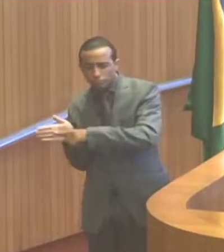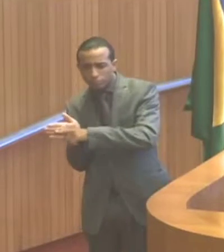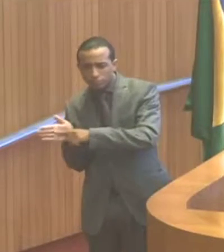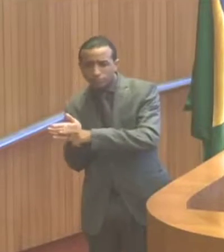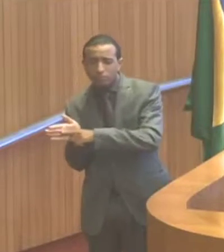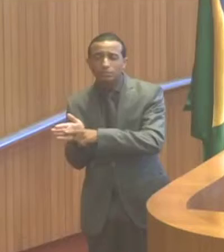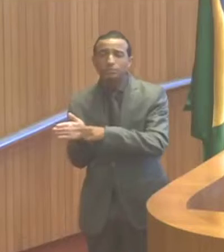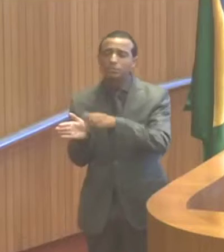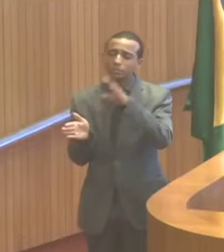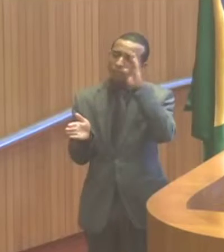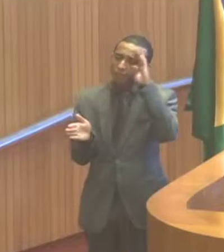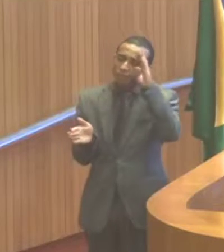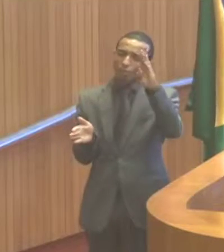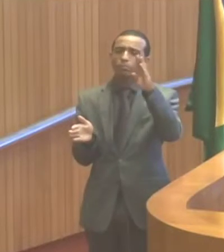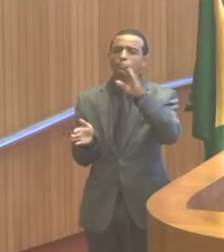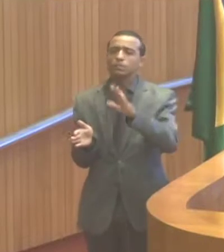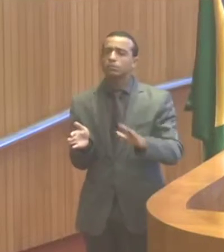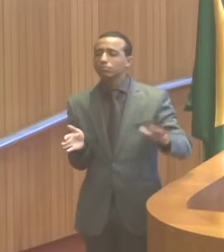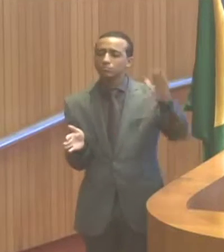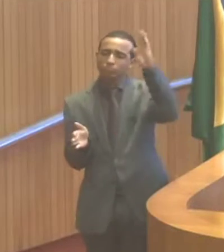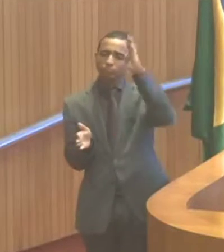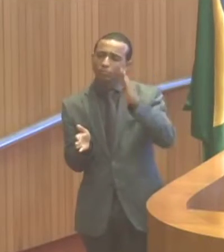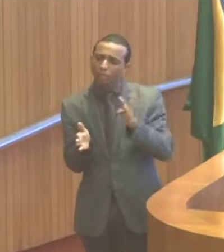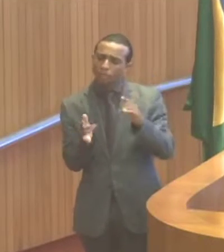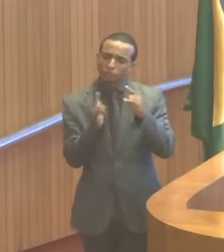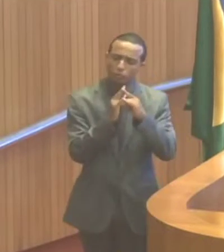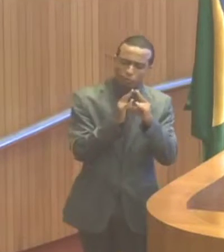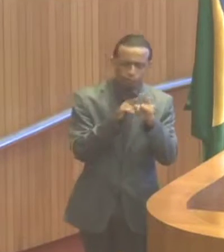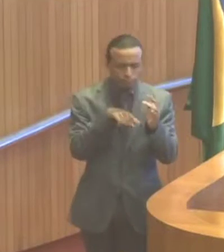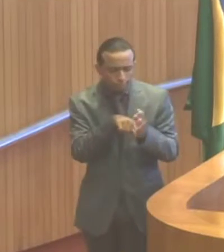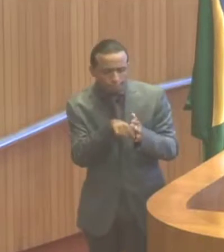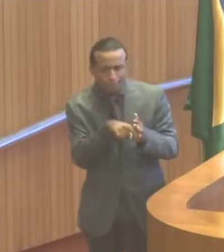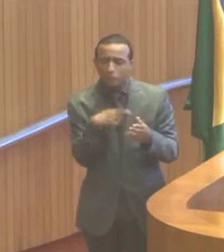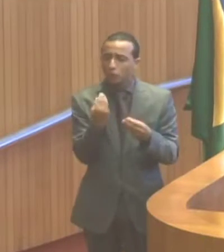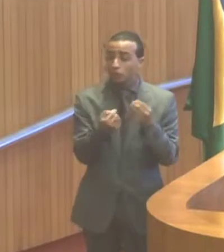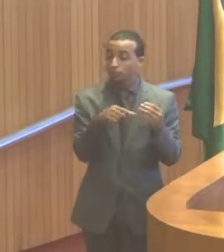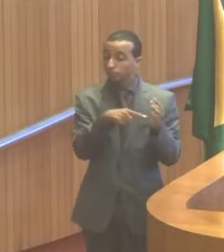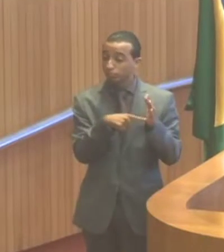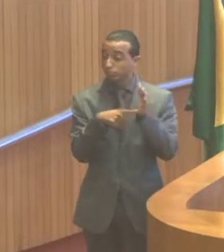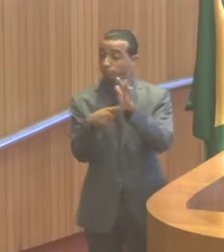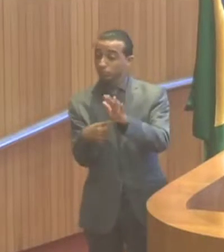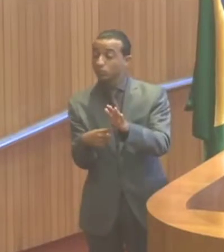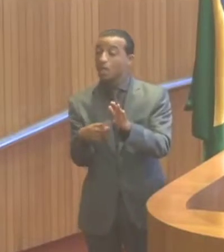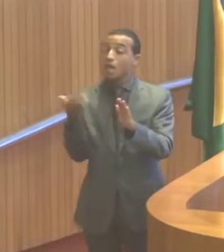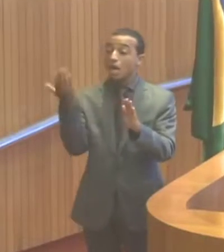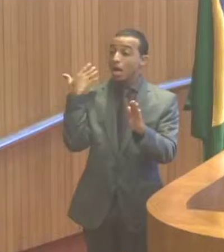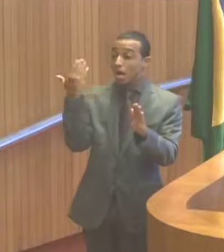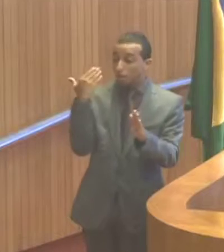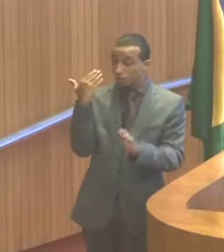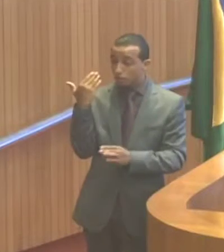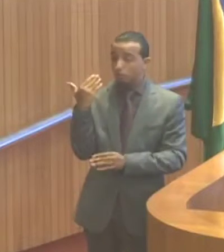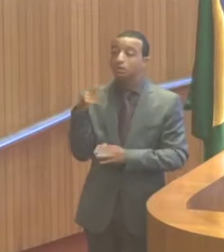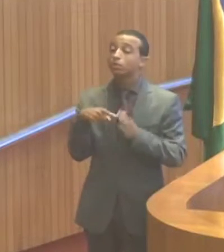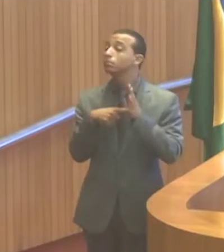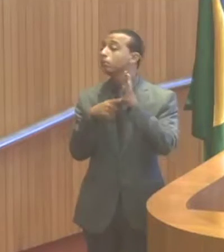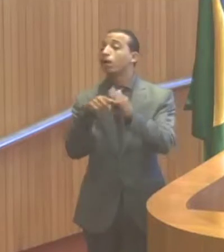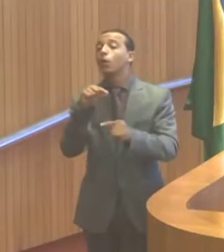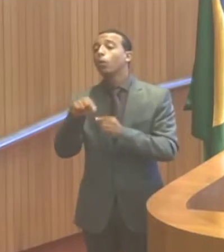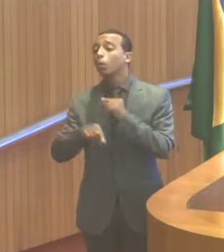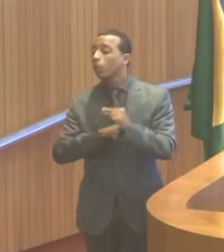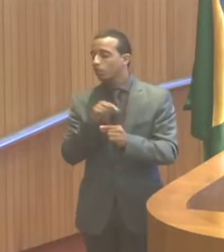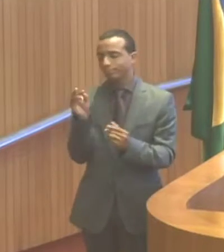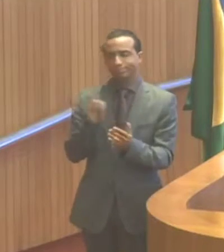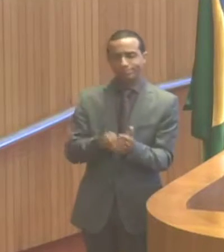principais institutos nacionais, o principal problema do Brasil, que era sempre apresentado, era o desemprego, a falta de emprego. Hoje,